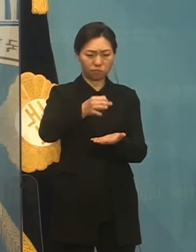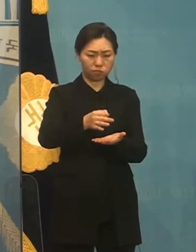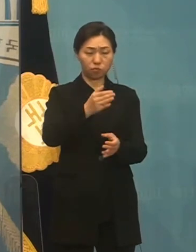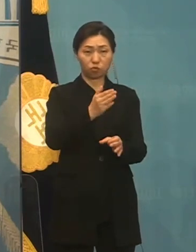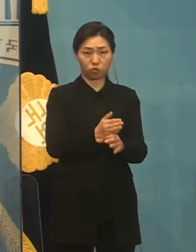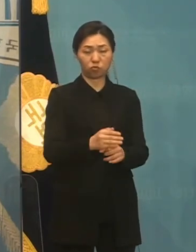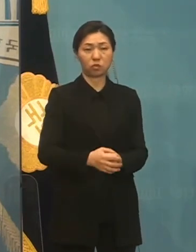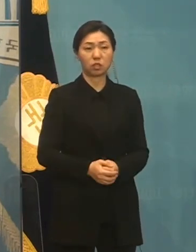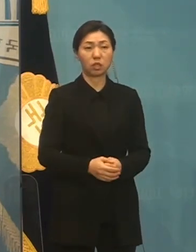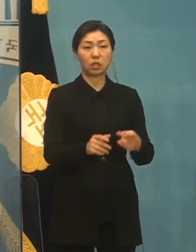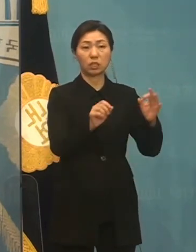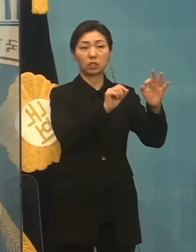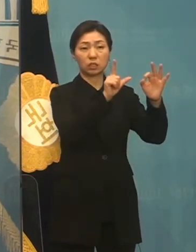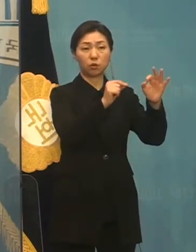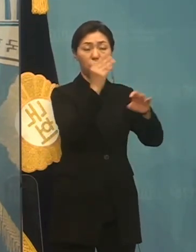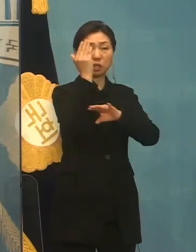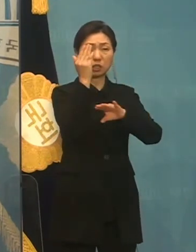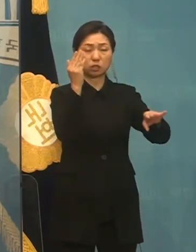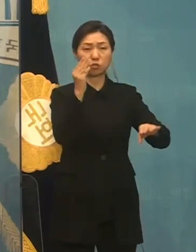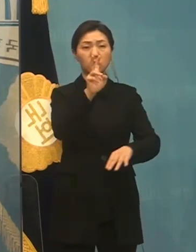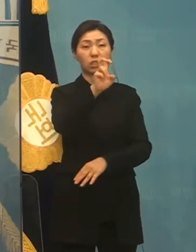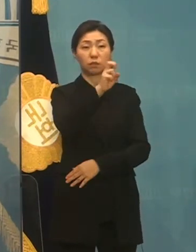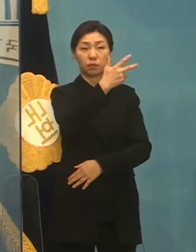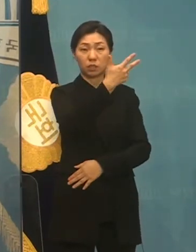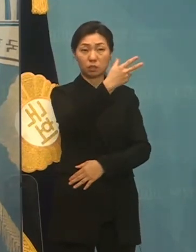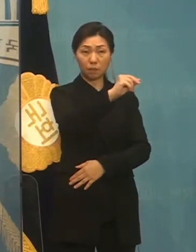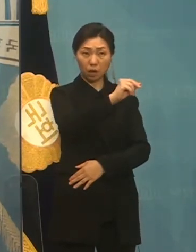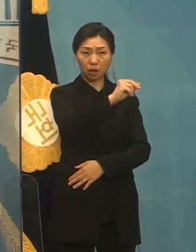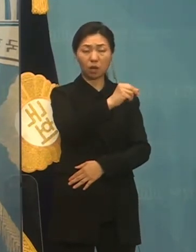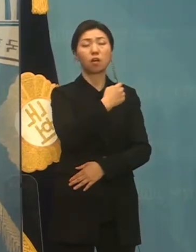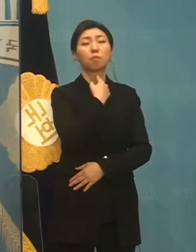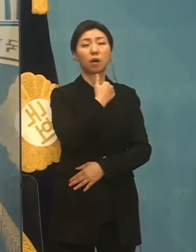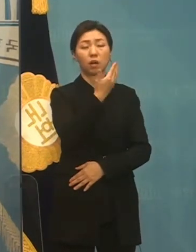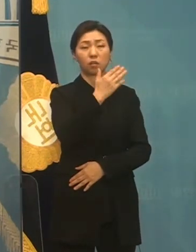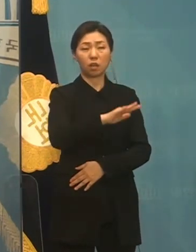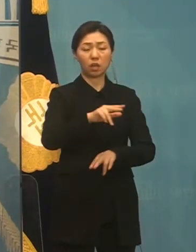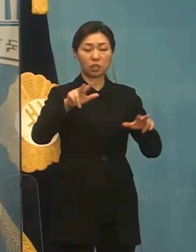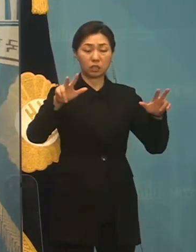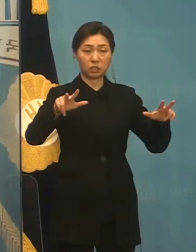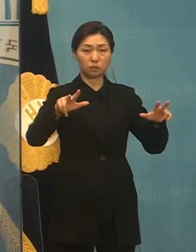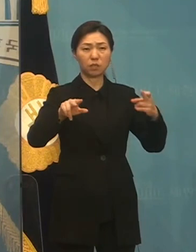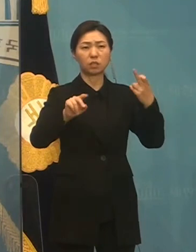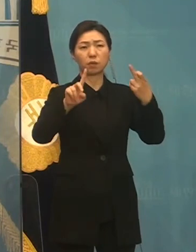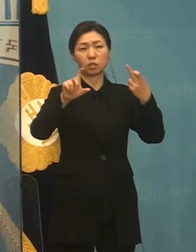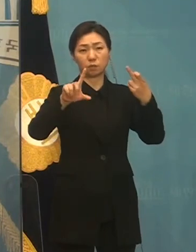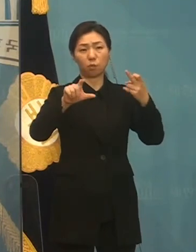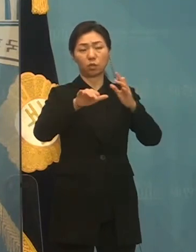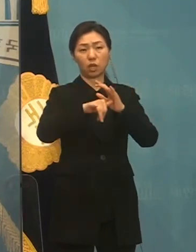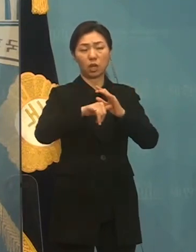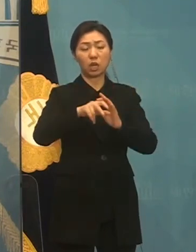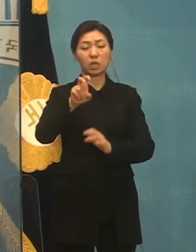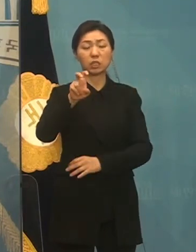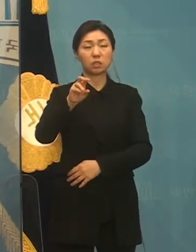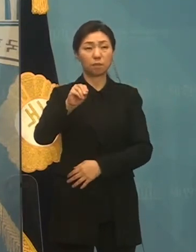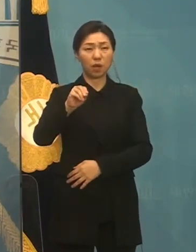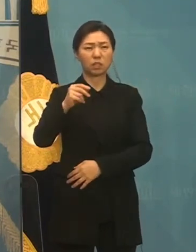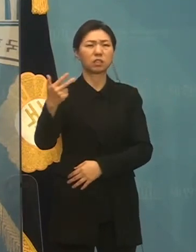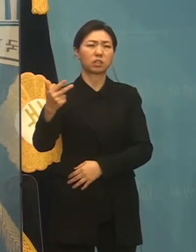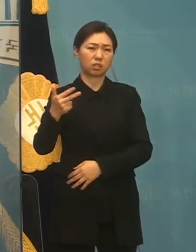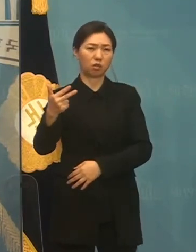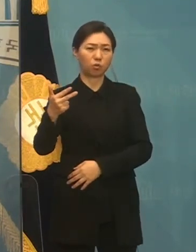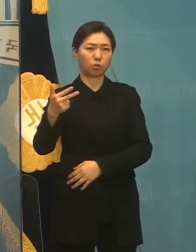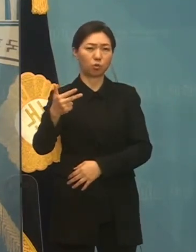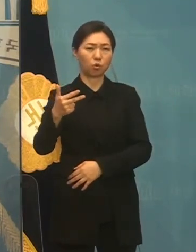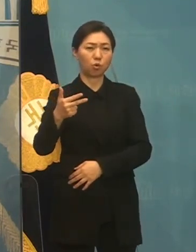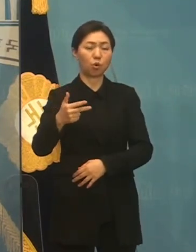기준 22만 7,212원이었던 쌀값은 12월 15일 기준 20만 7,304원으로